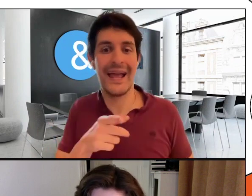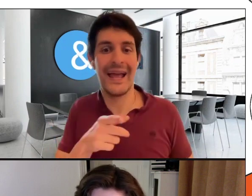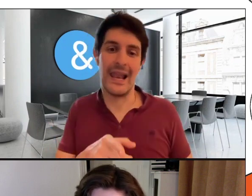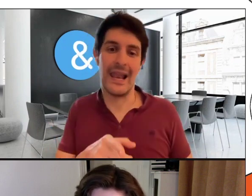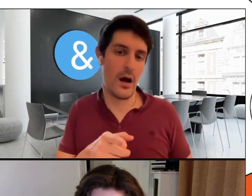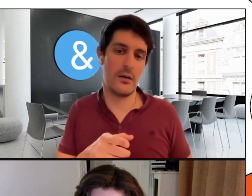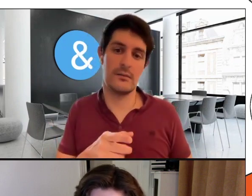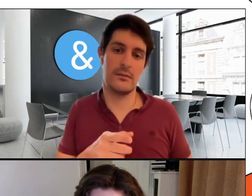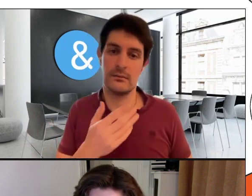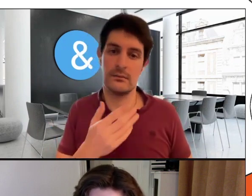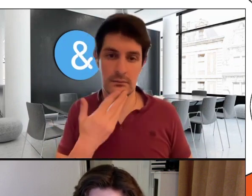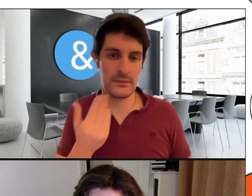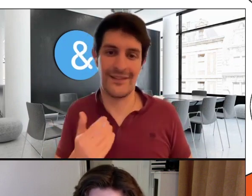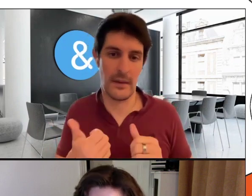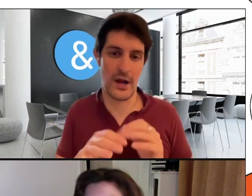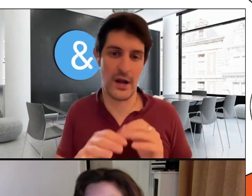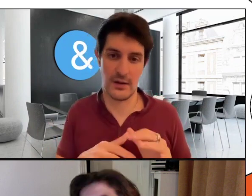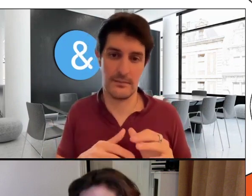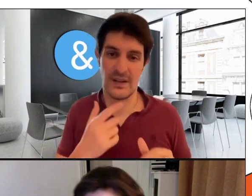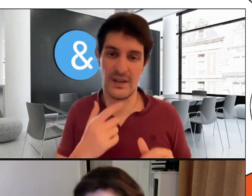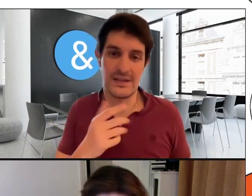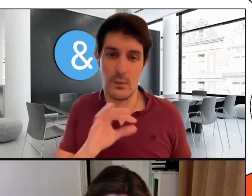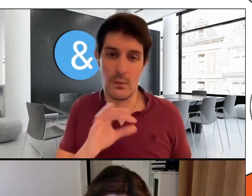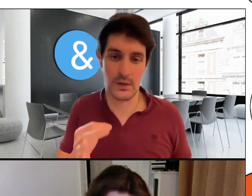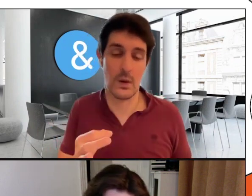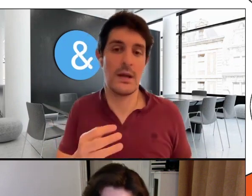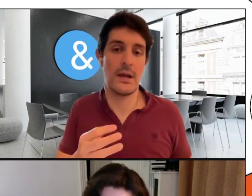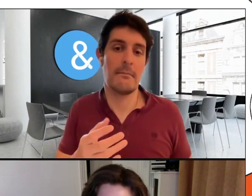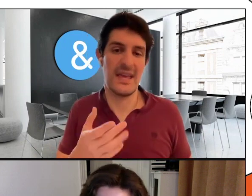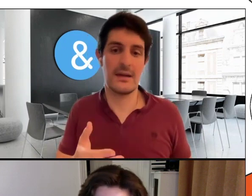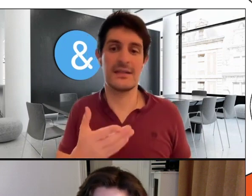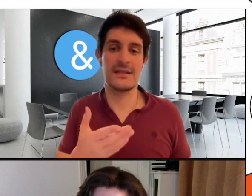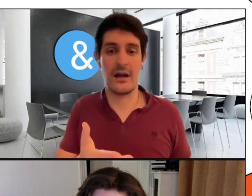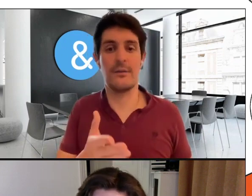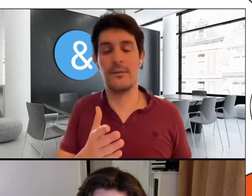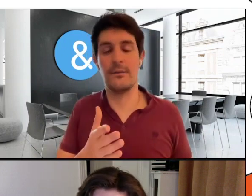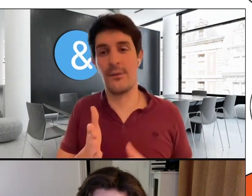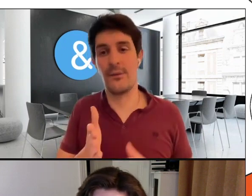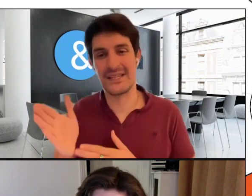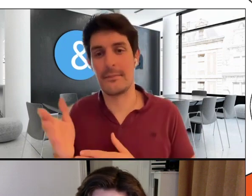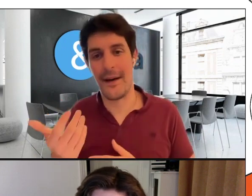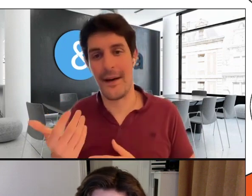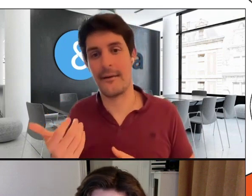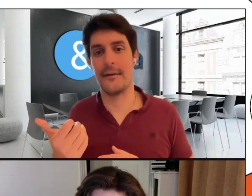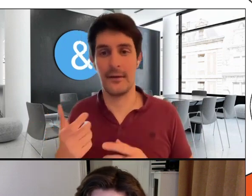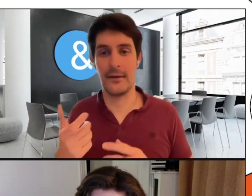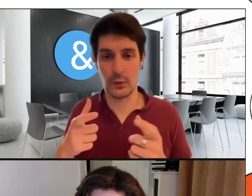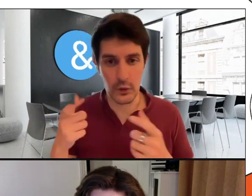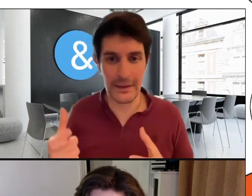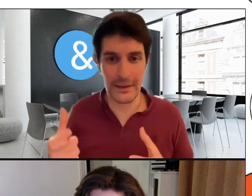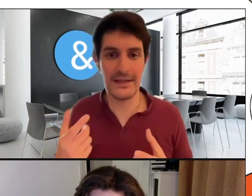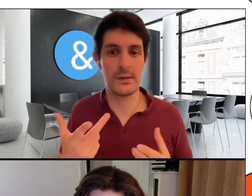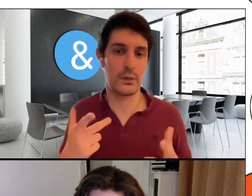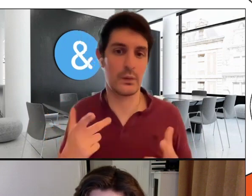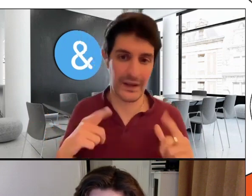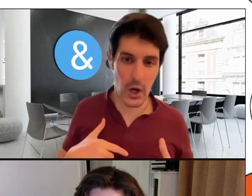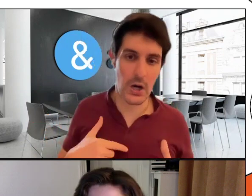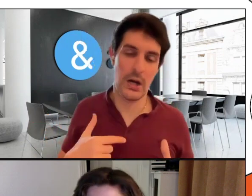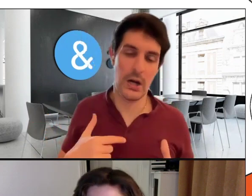là, ça va bien marcher, ça va bien 100%. Mais ça, il faut passer par ton entreprise, ton